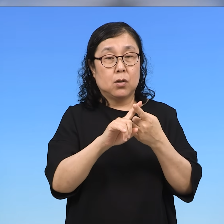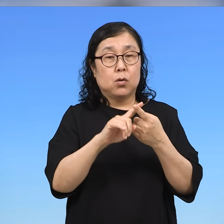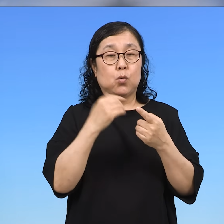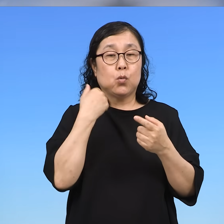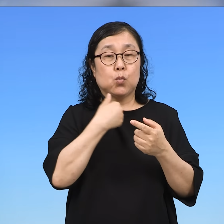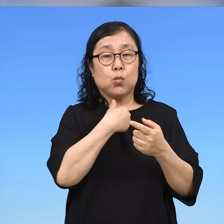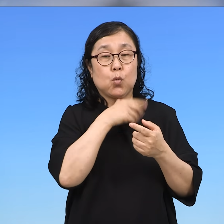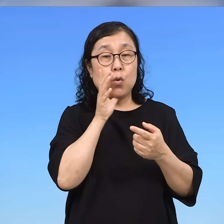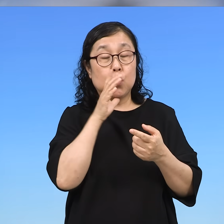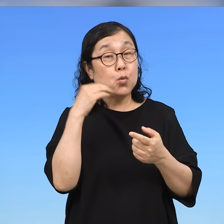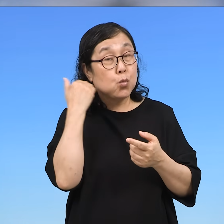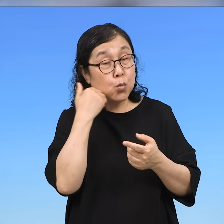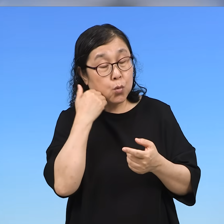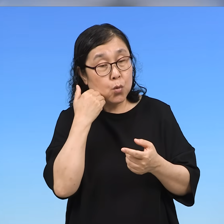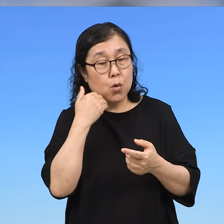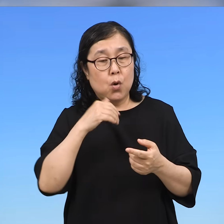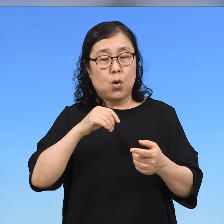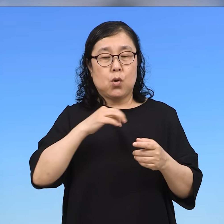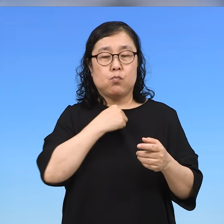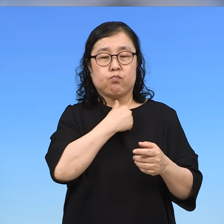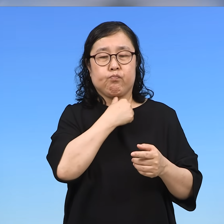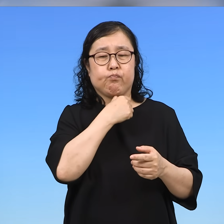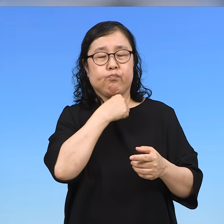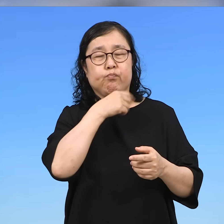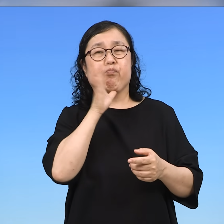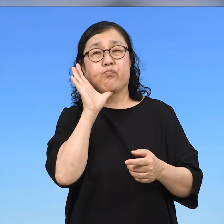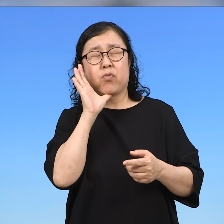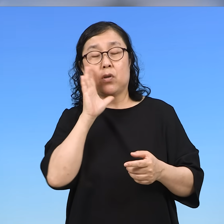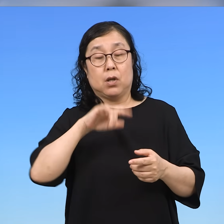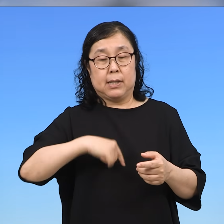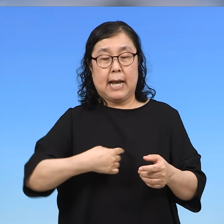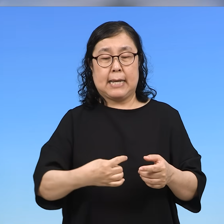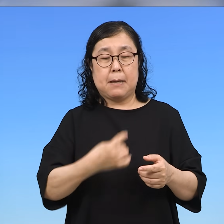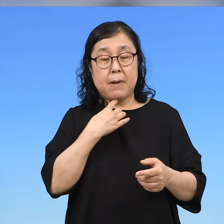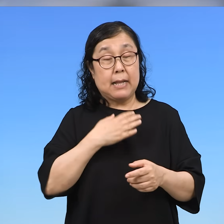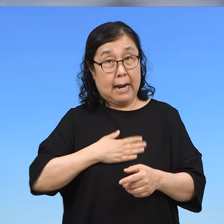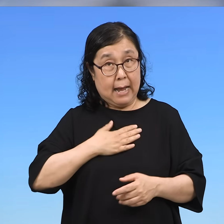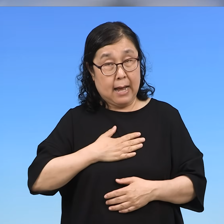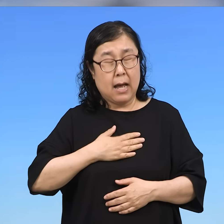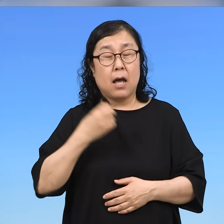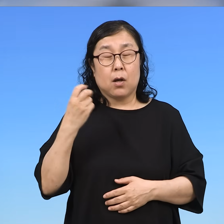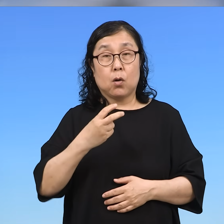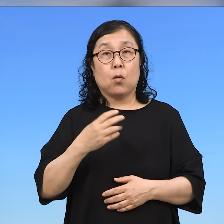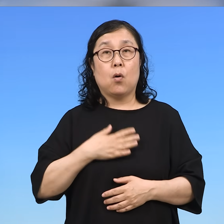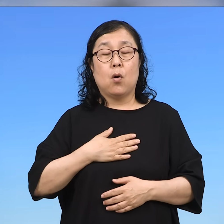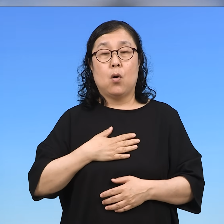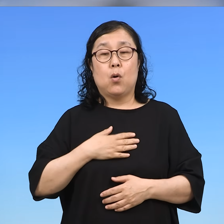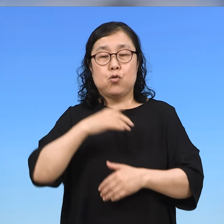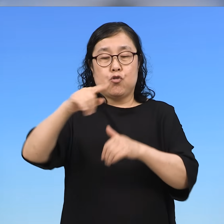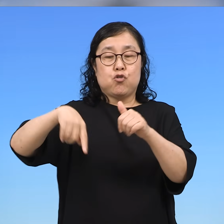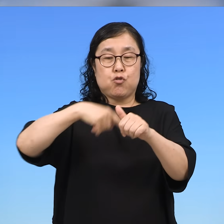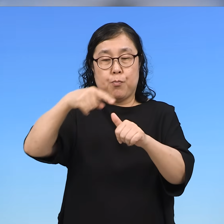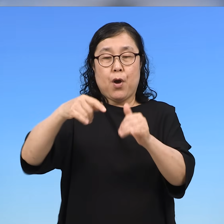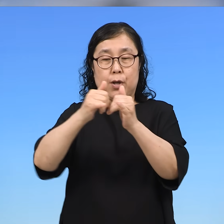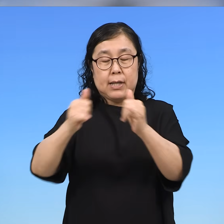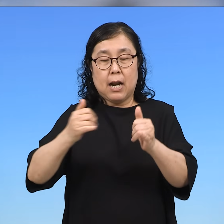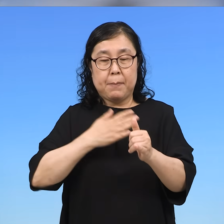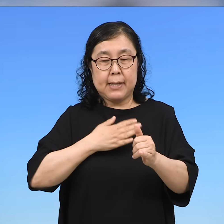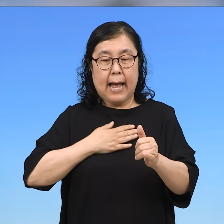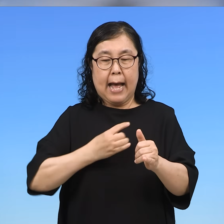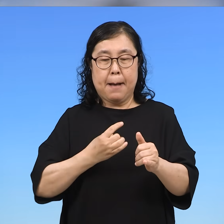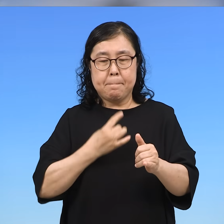누가 노인이냐? 나이 들어 자기만 아는 사람, 또 주위 모든 사람이 자기 한 사람을